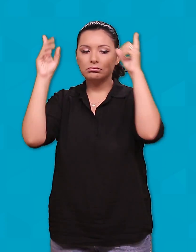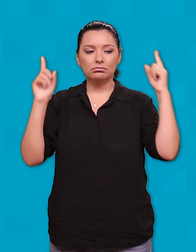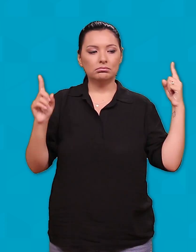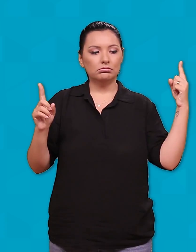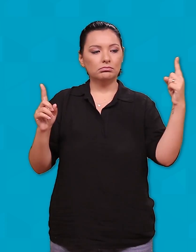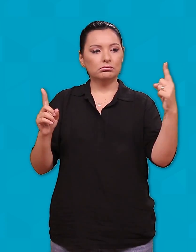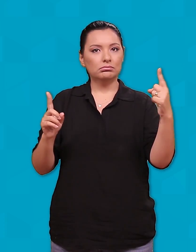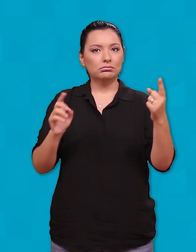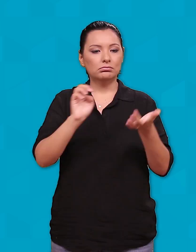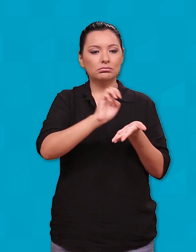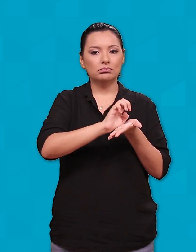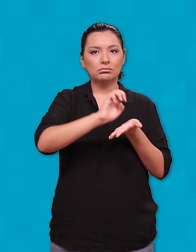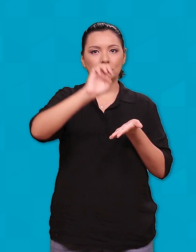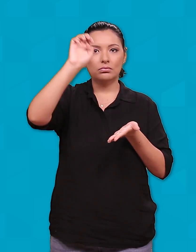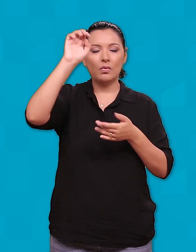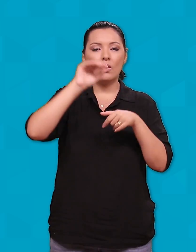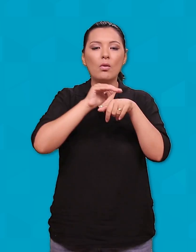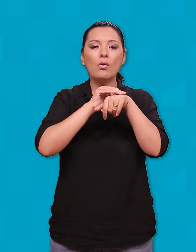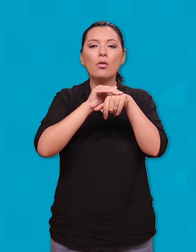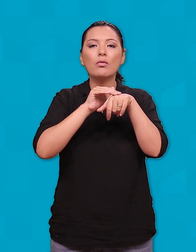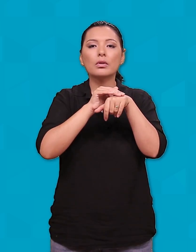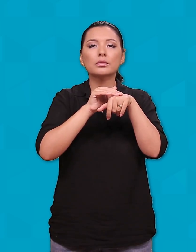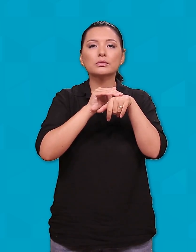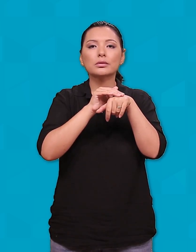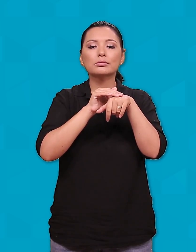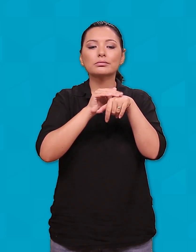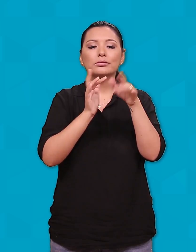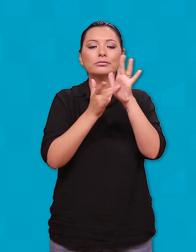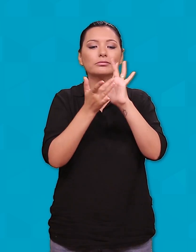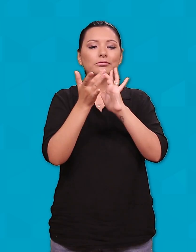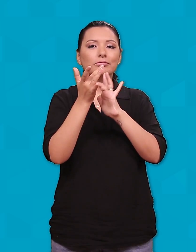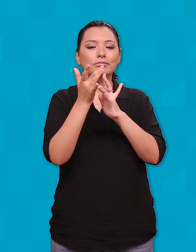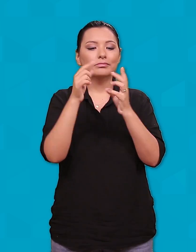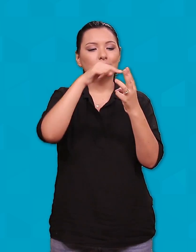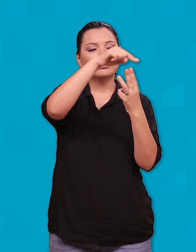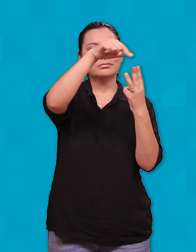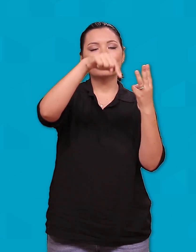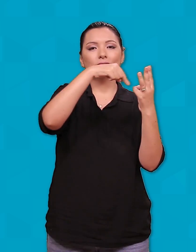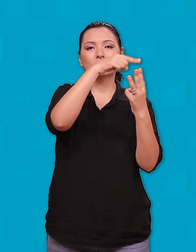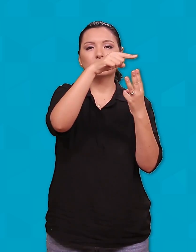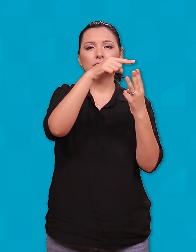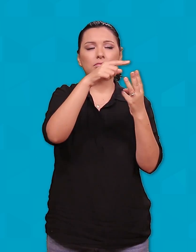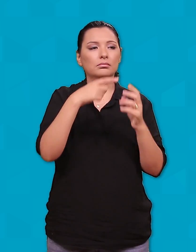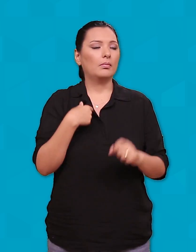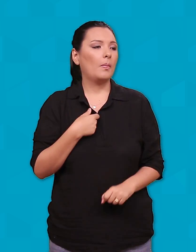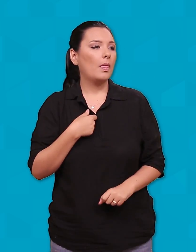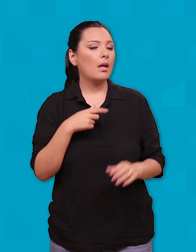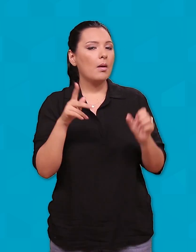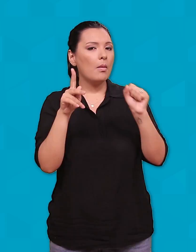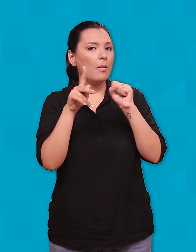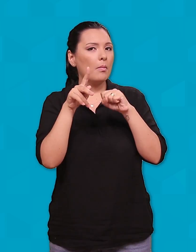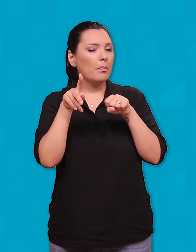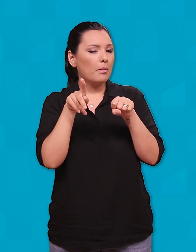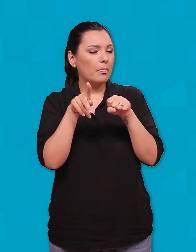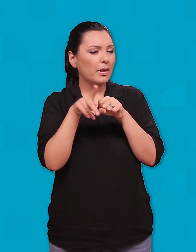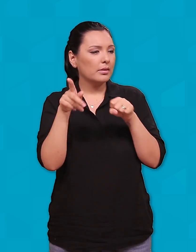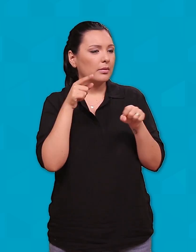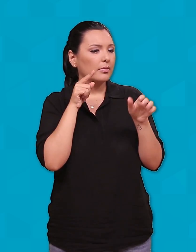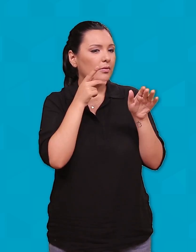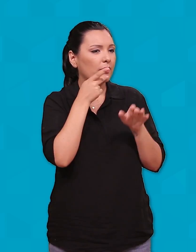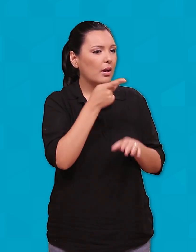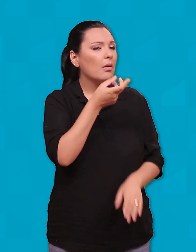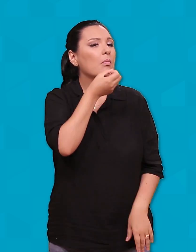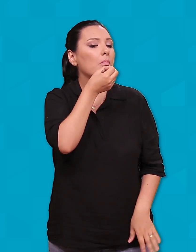Elias, conversando com Jesus. Então Pedro tomou a palavra e disse: Senhor, é